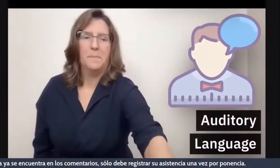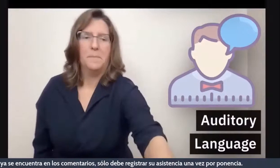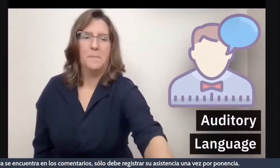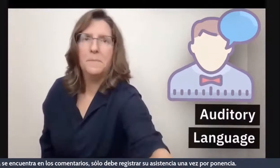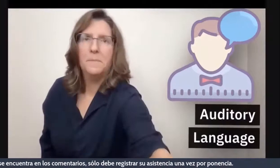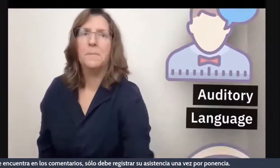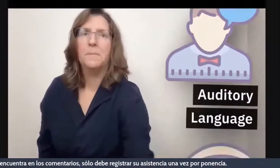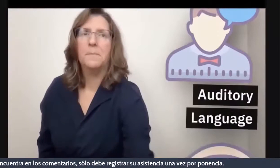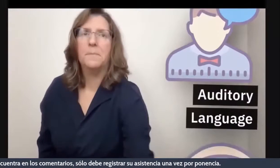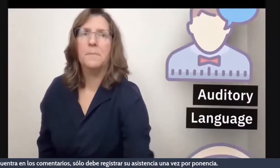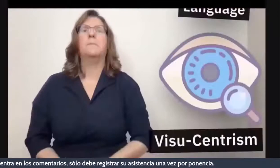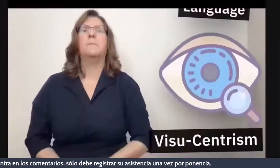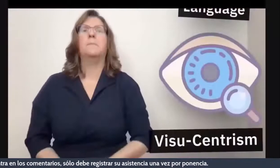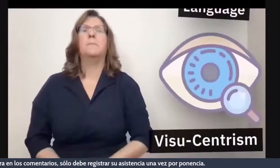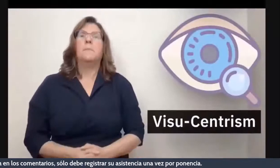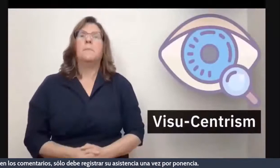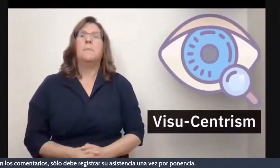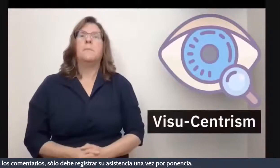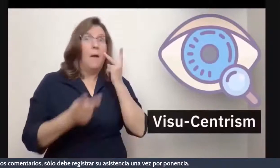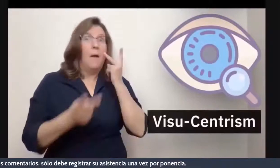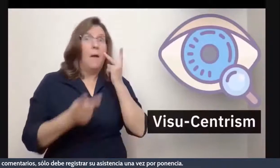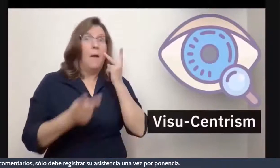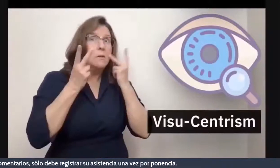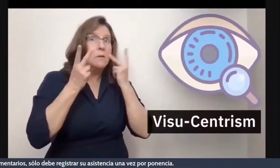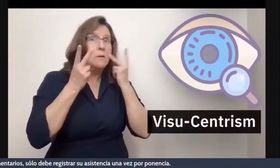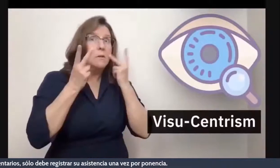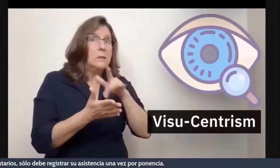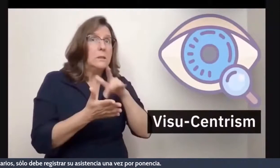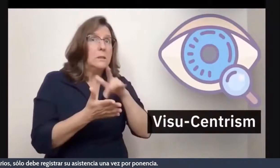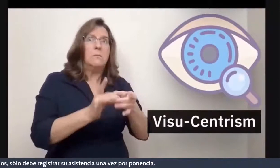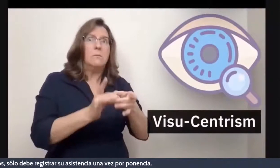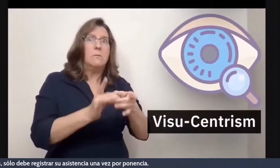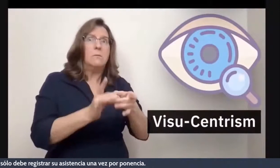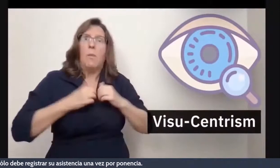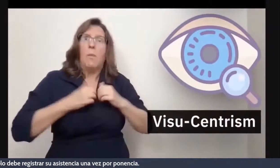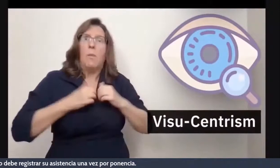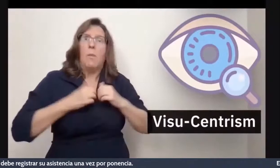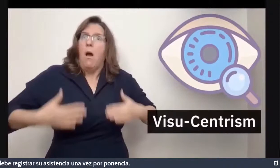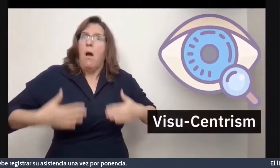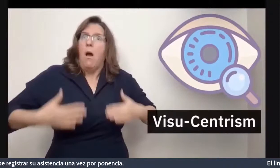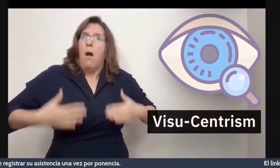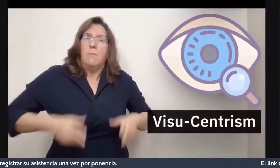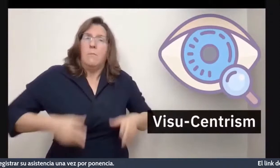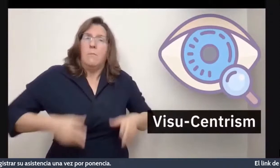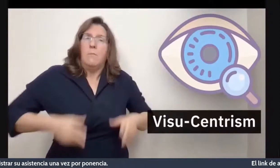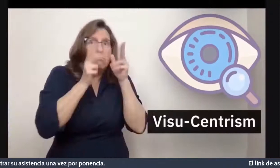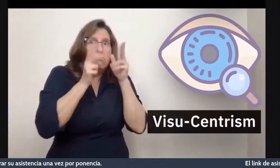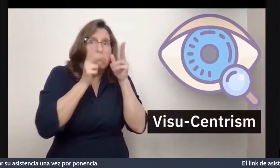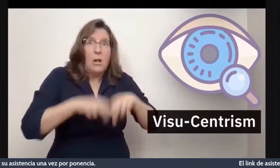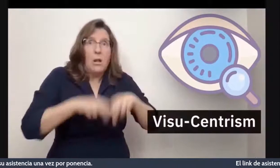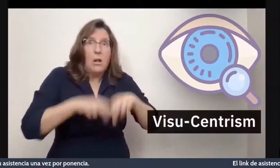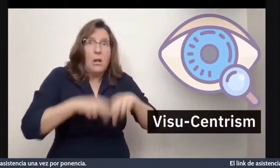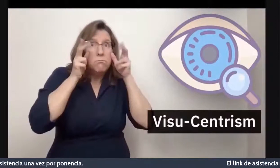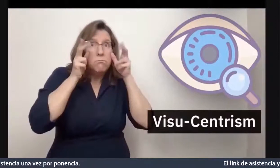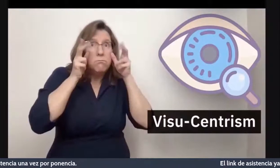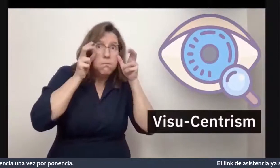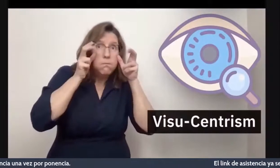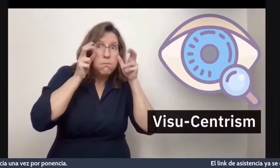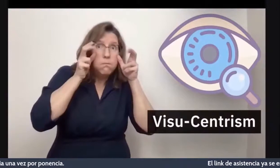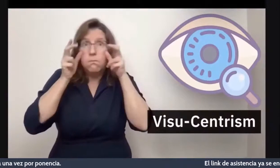Por lo contrario, el centrarse en lo visual está en estas partes visuales para procesar, no